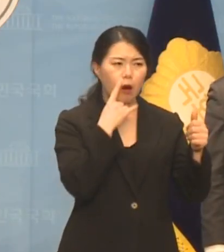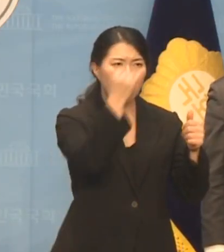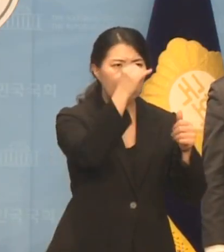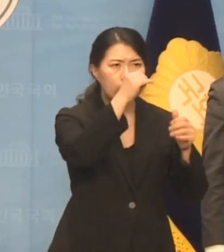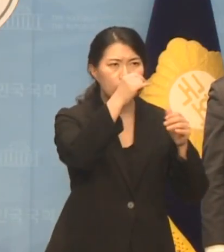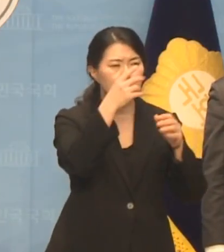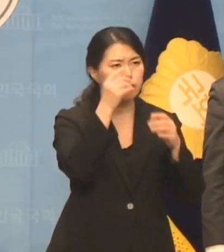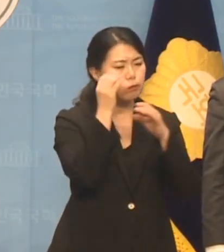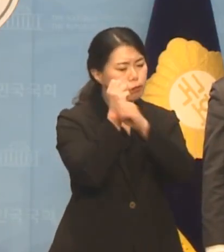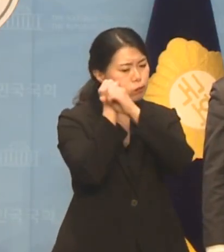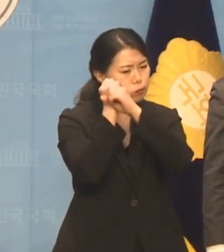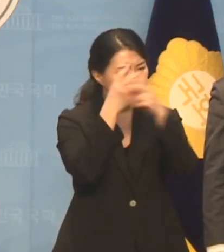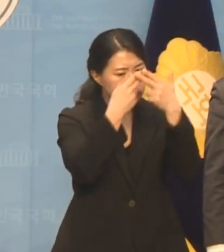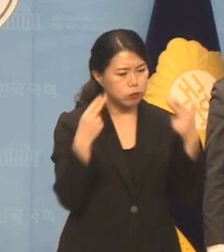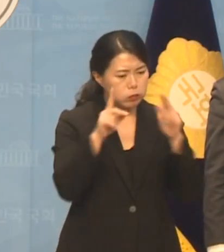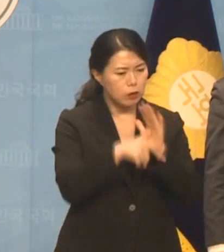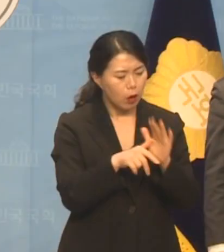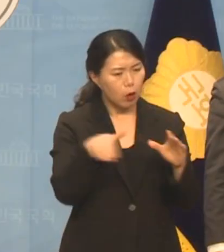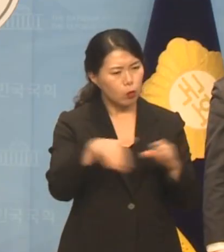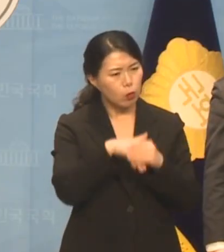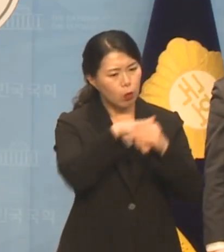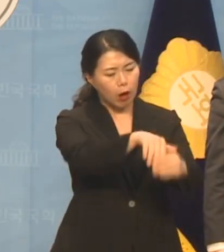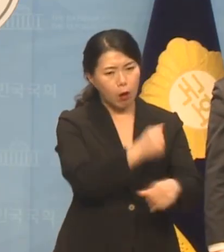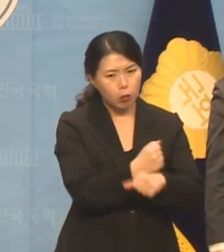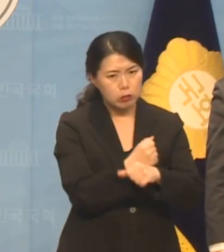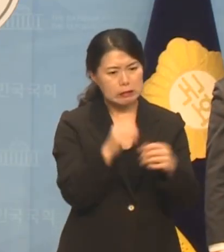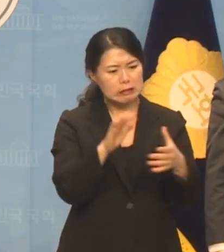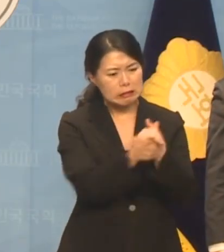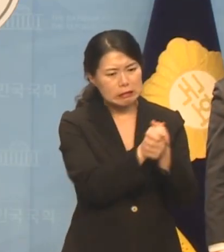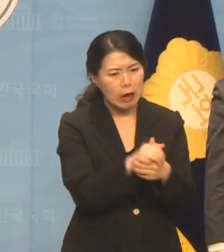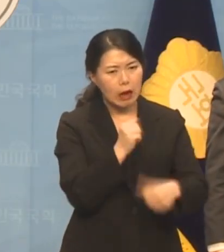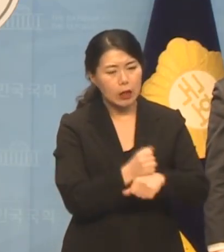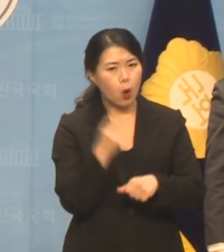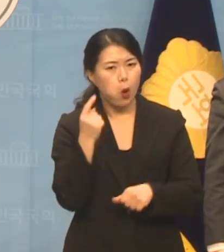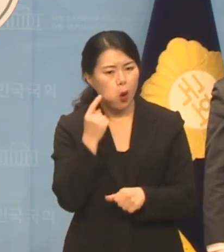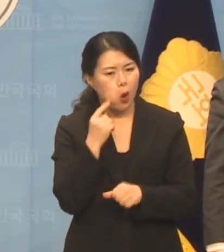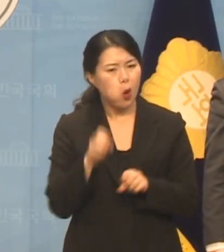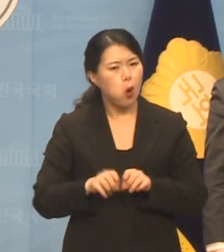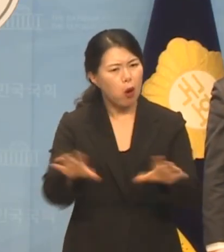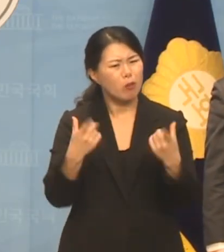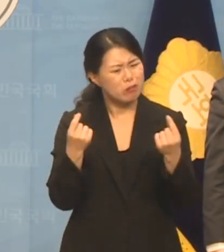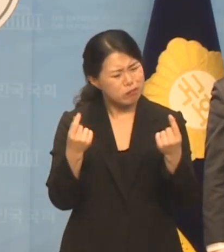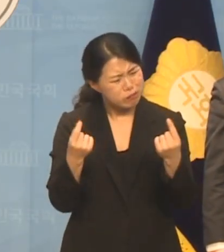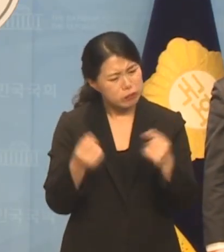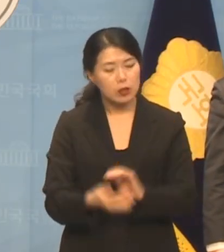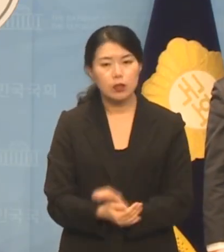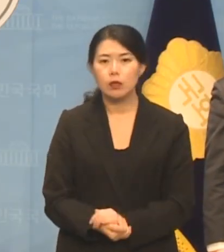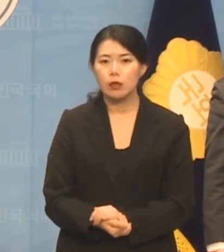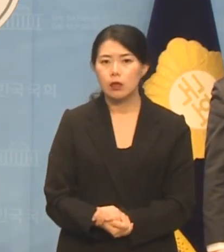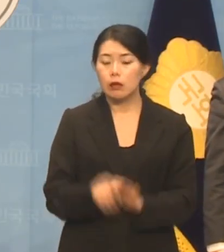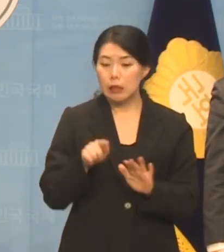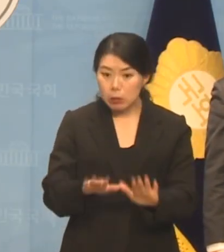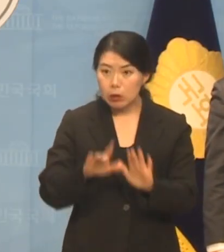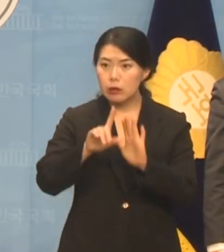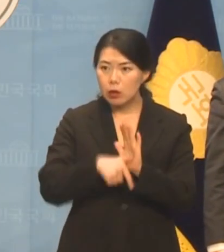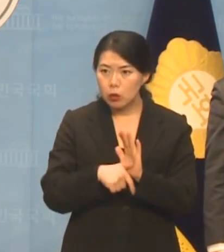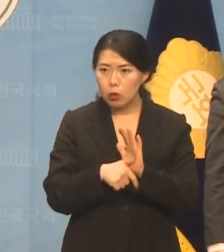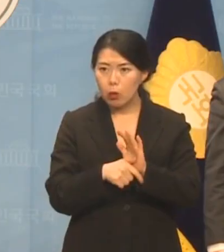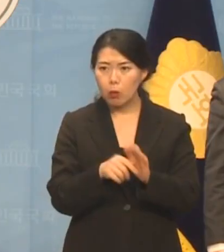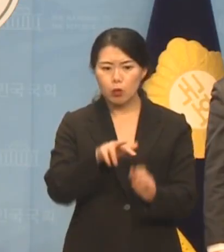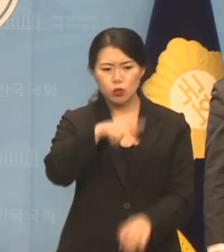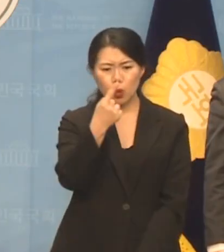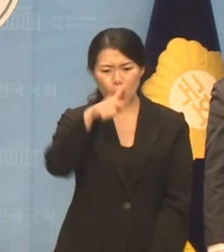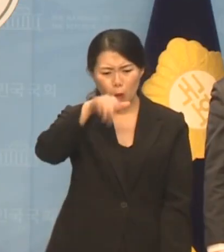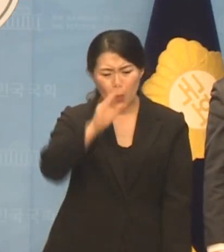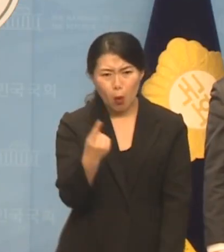조문하고 조의금까지 전달했다며 친분이 깊다는 허위 사실을 퍼뜨렸던 사건을 연상케 합니다. 이번에도 족보까지